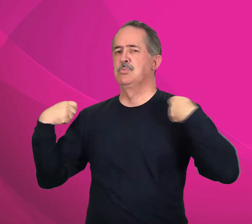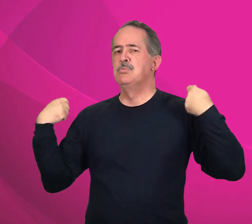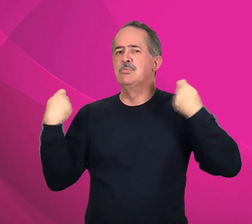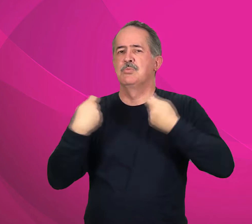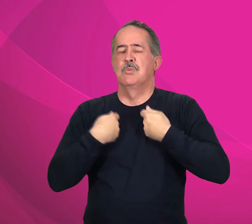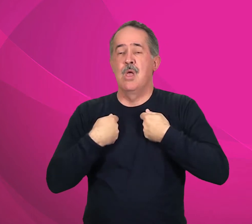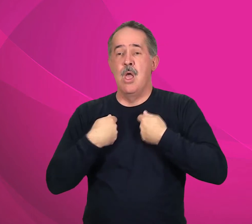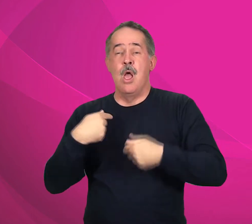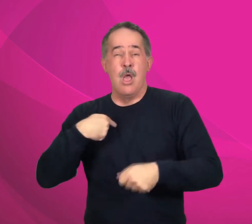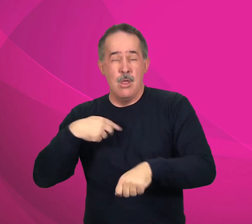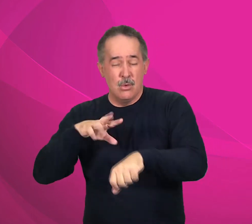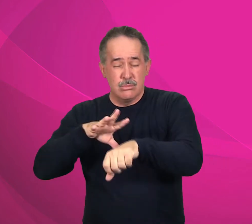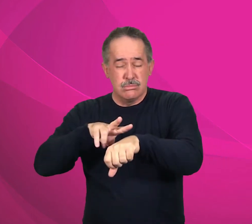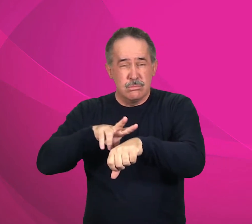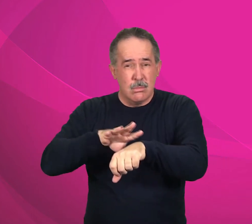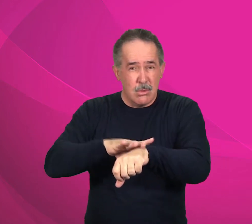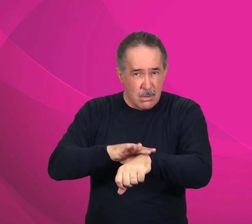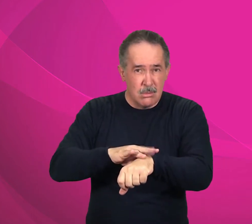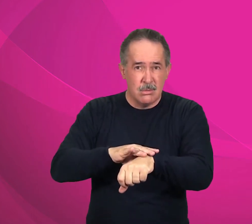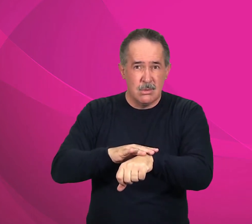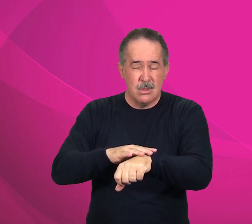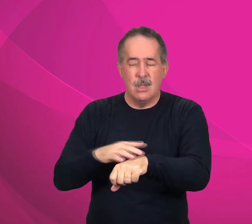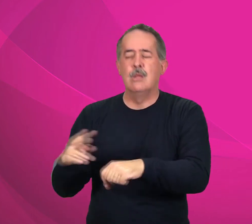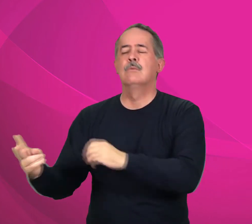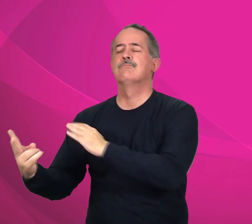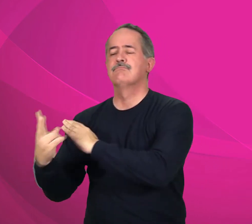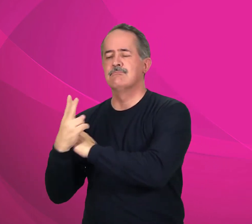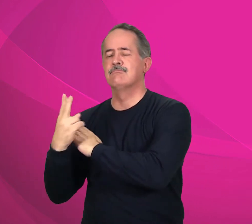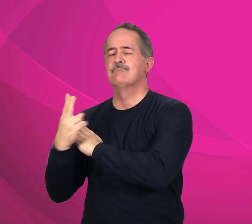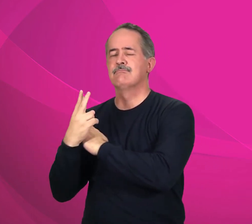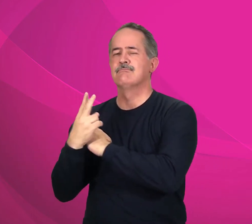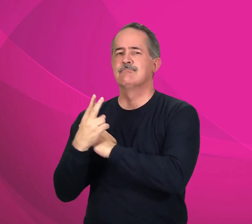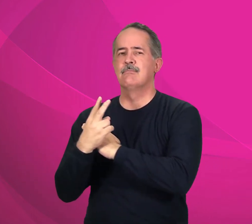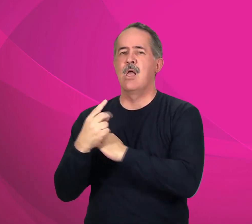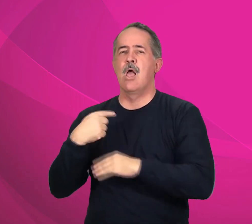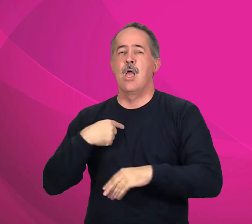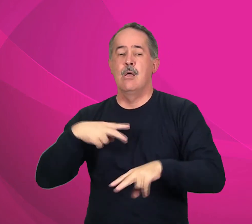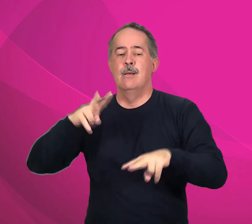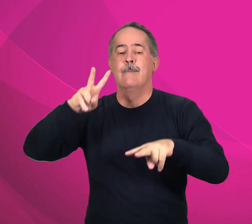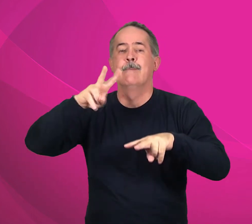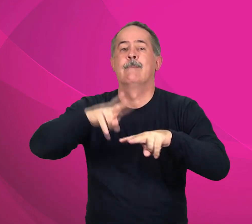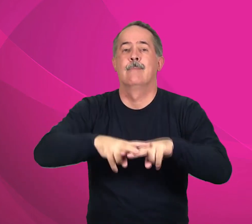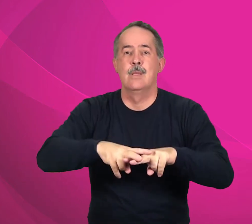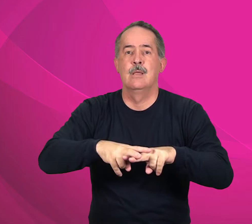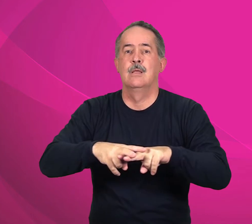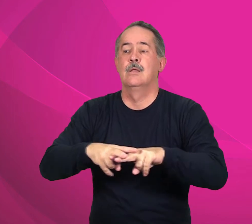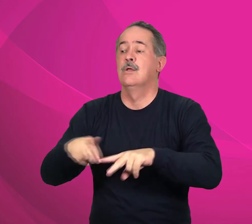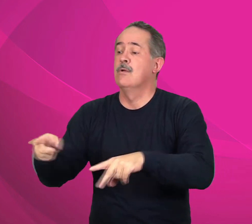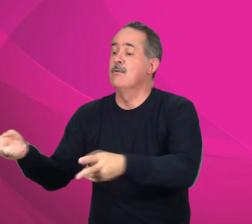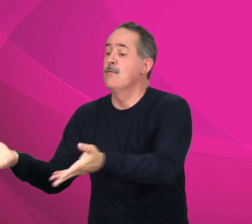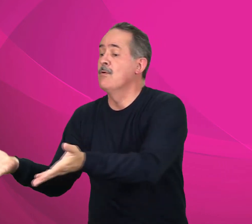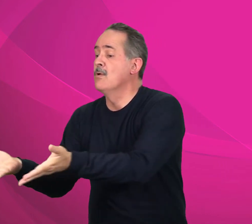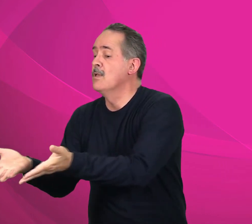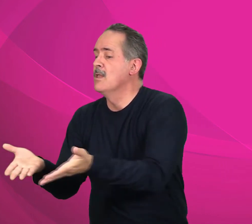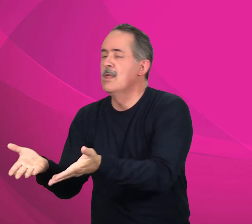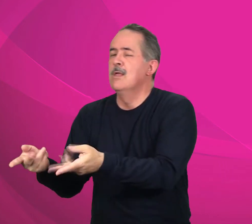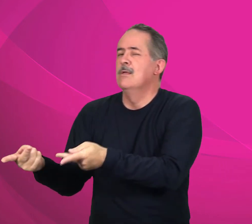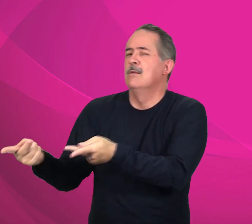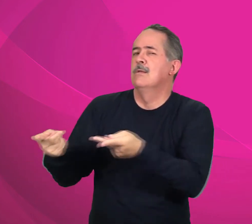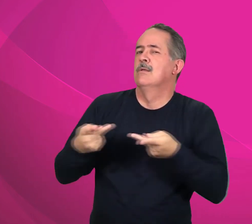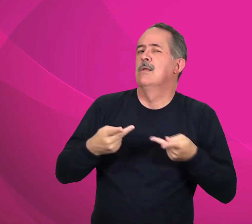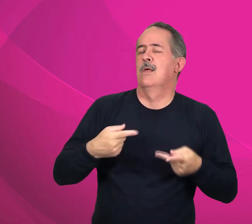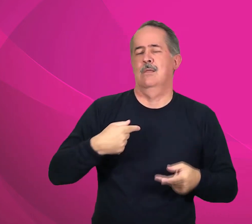eu estava doente e cuidasse de mim eu estava na prisão e foste